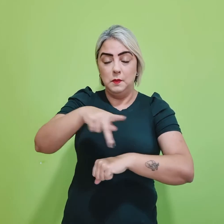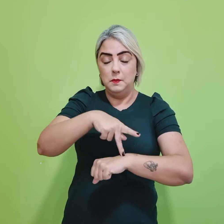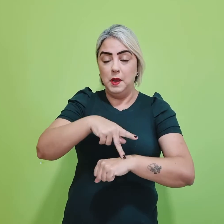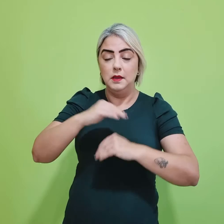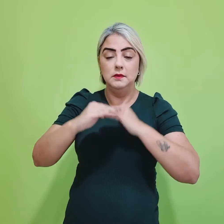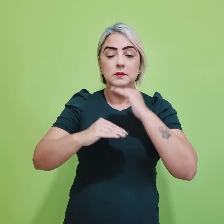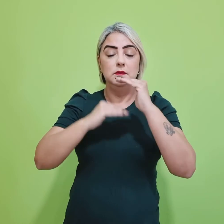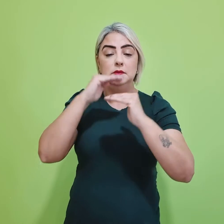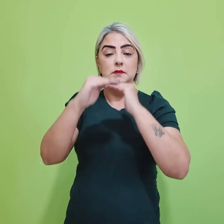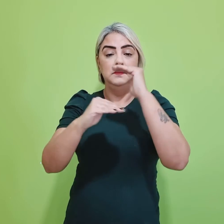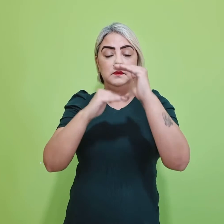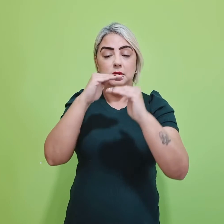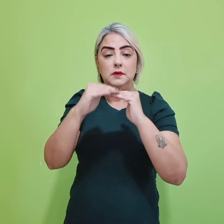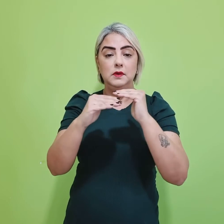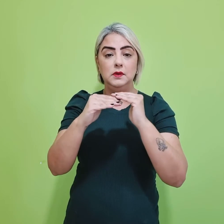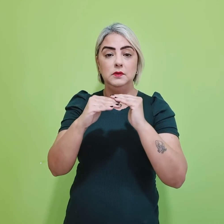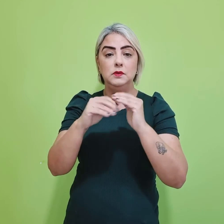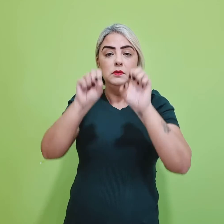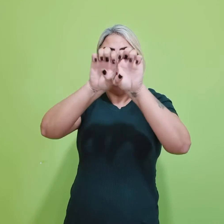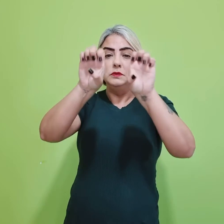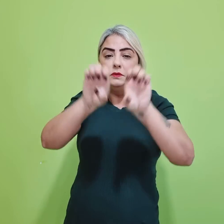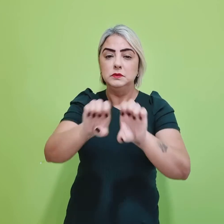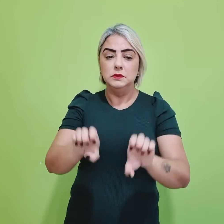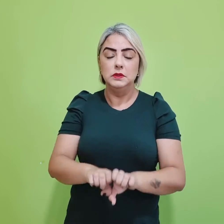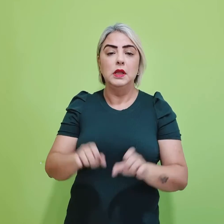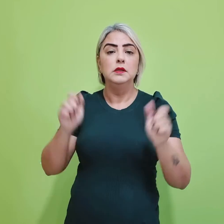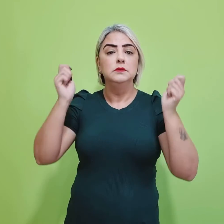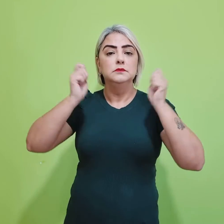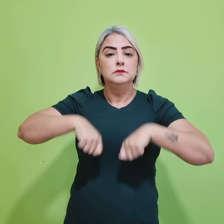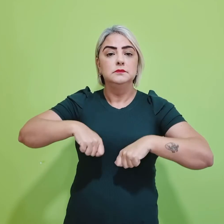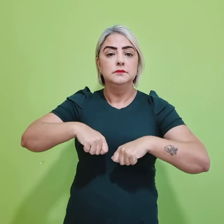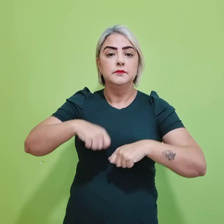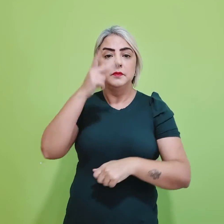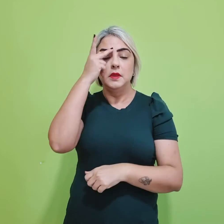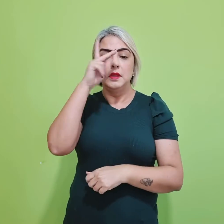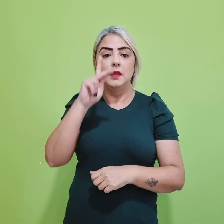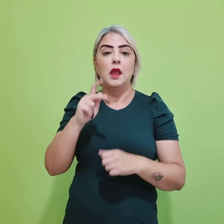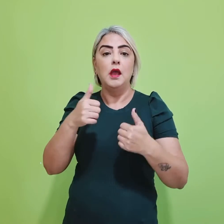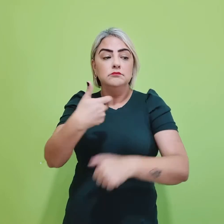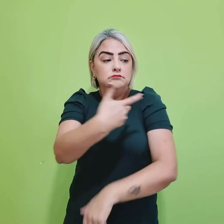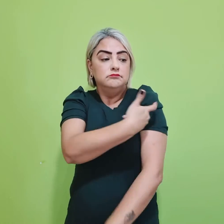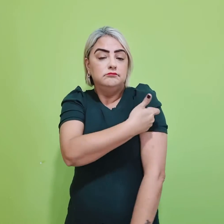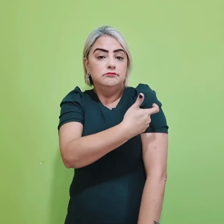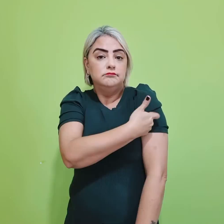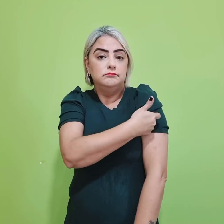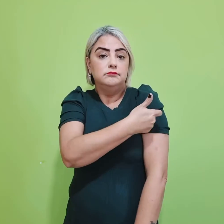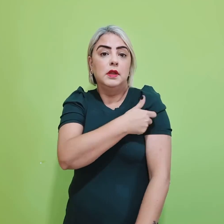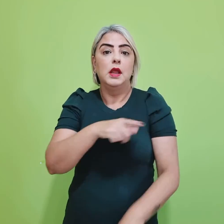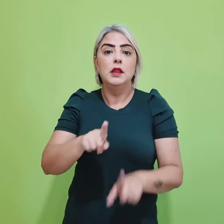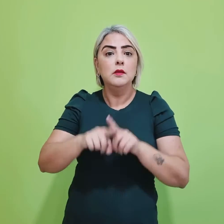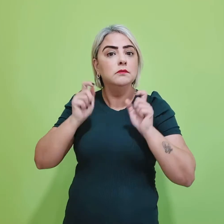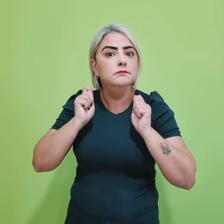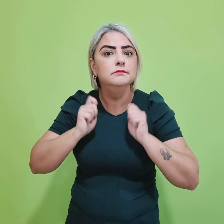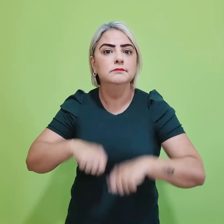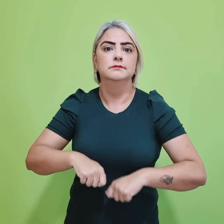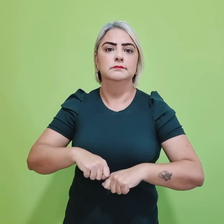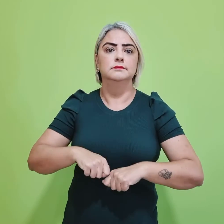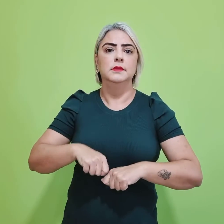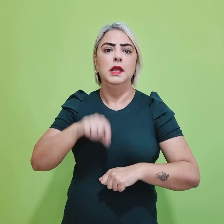país desenvolveu uma estrutura com capacidade para imunização tão eficiente que